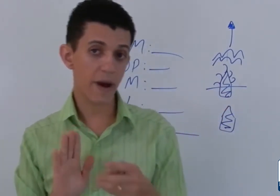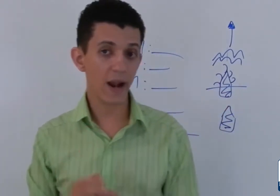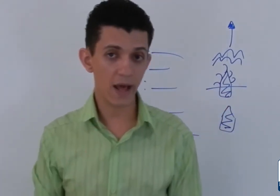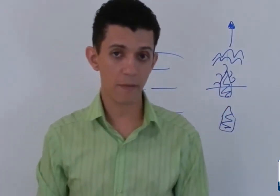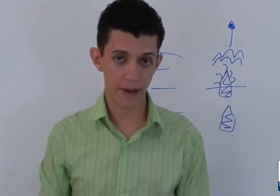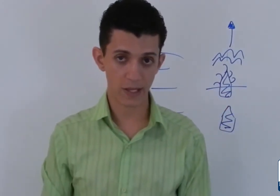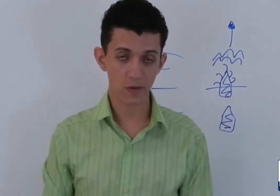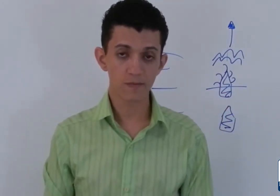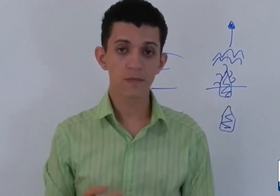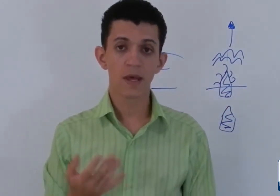paralela à parede.